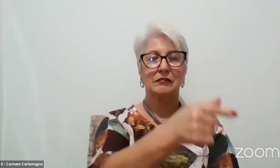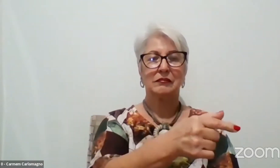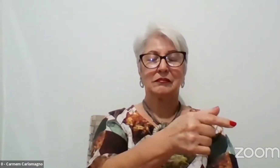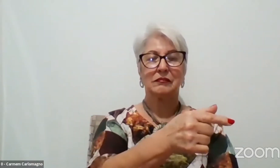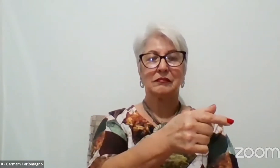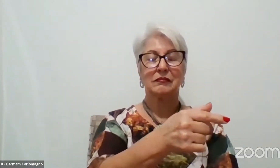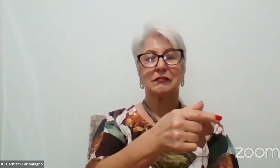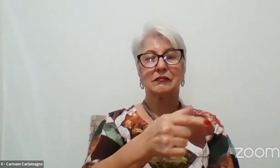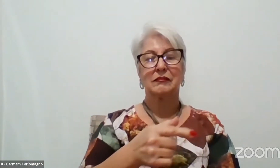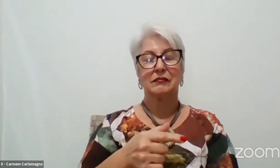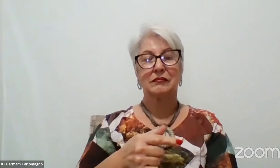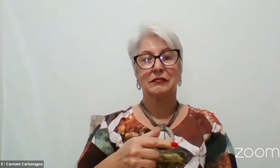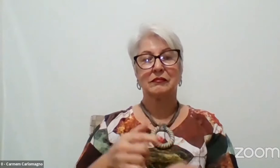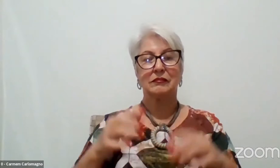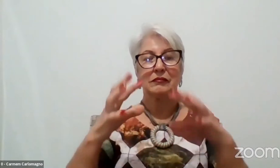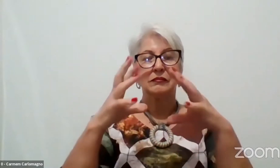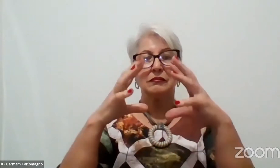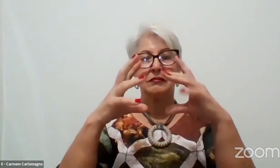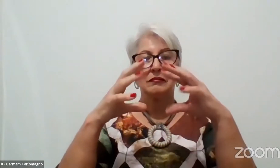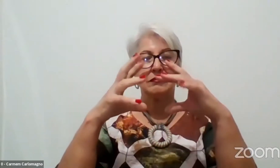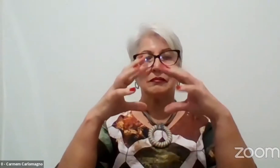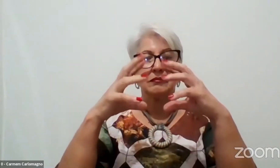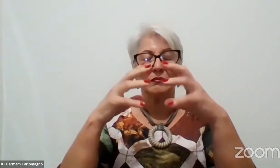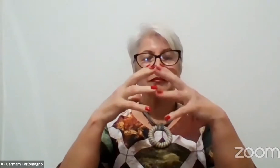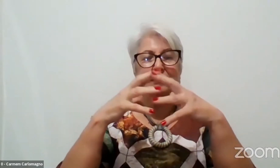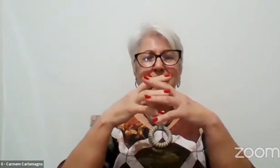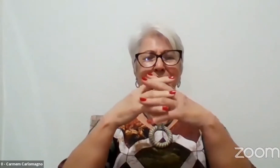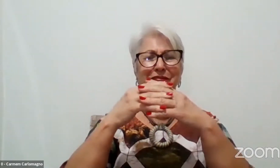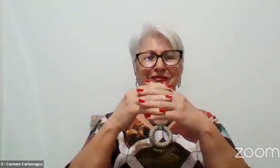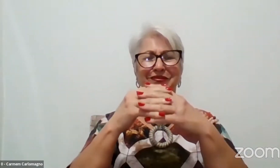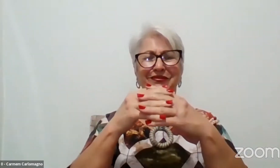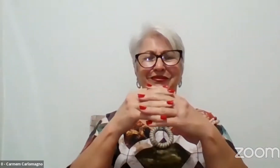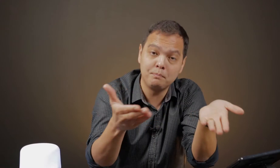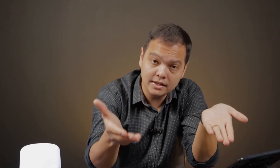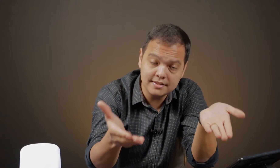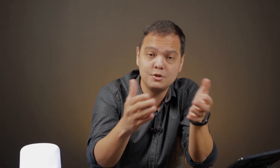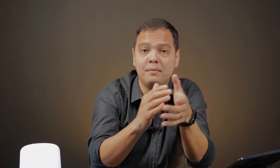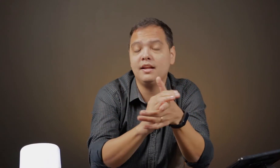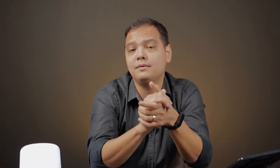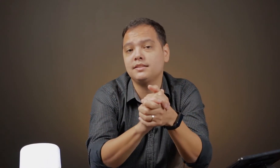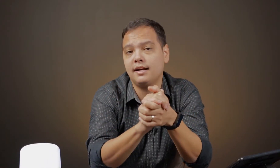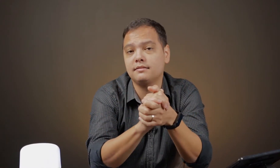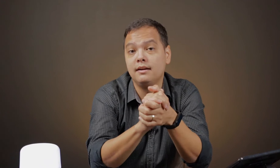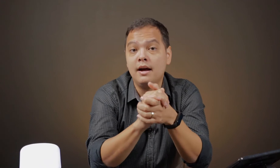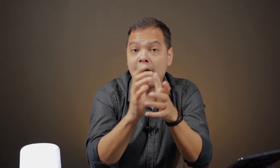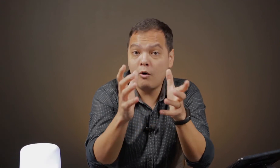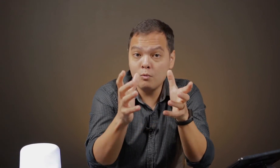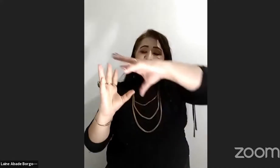estava esquecendo muitas coisas e percebeu que o cérebro dela precisava de atividades para se desenvolver e decidiu aprender língua de sinais. Alguns até